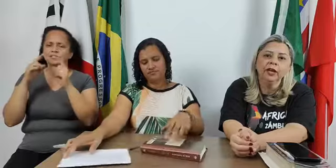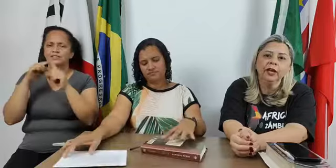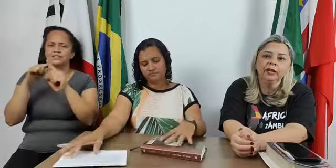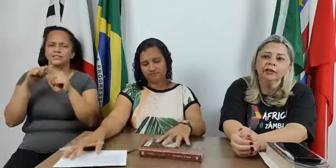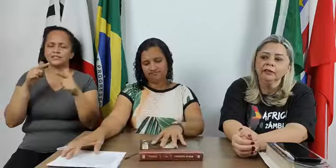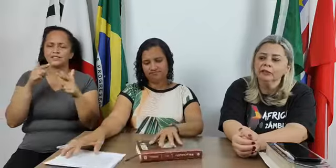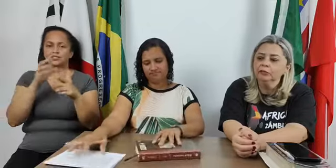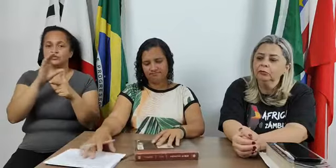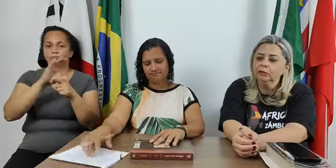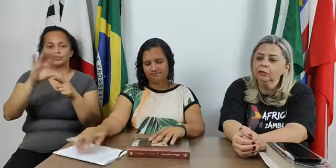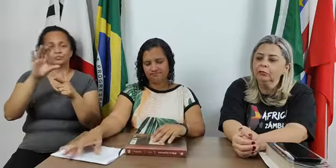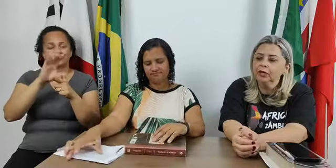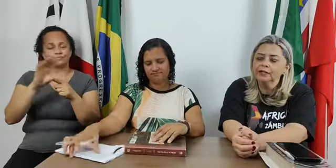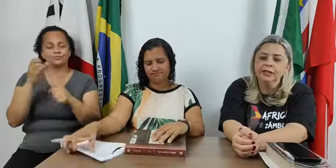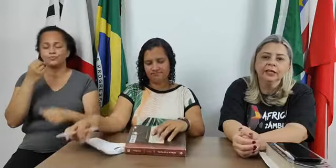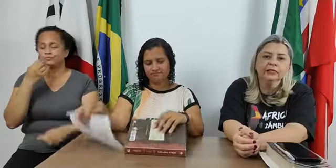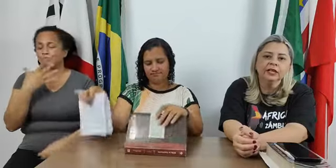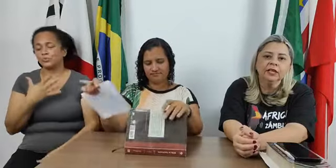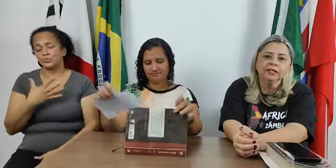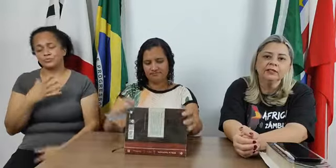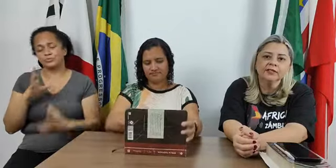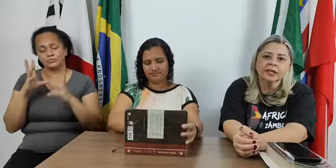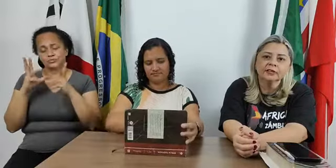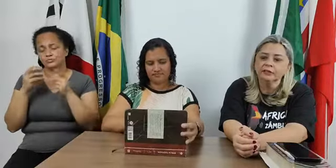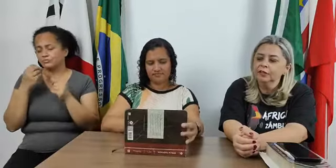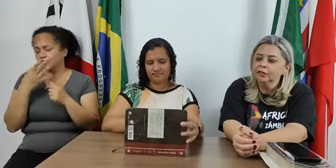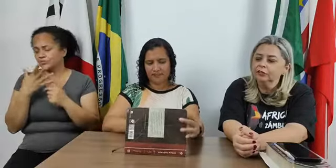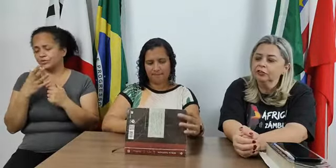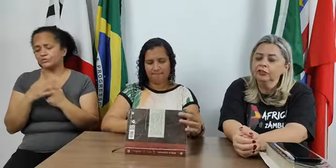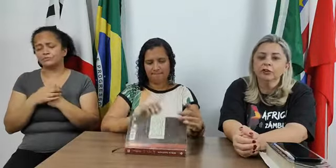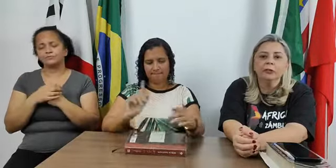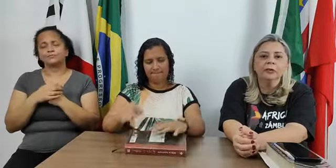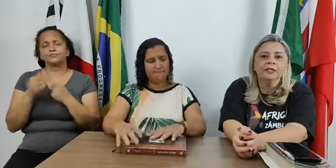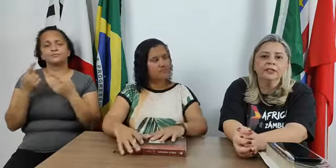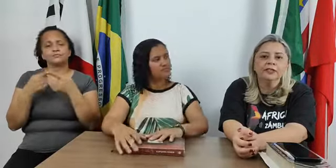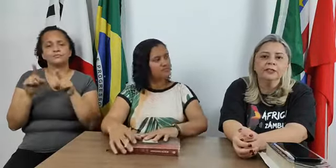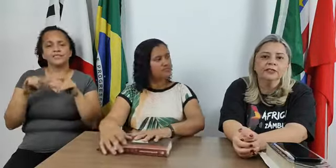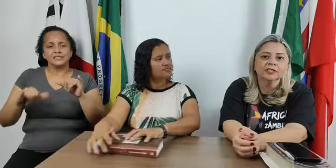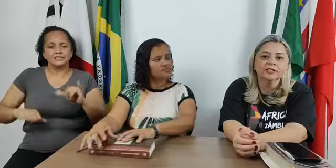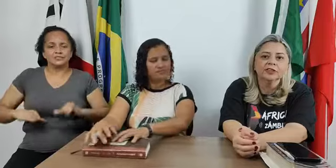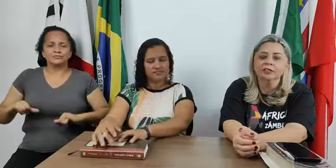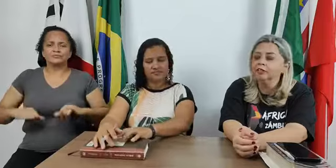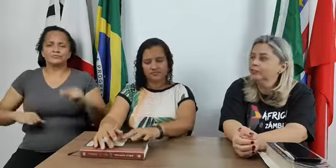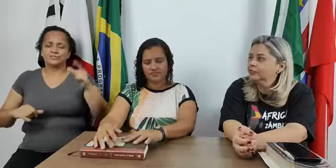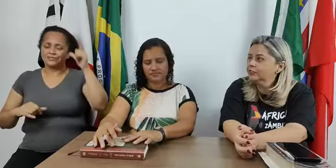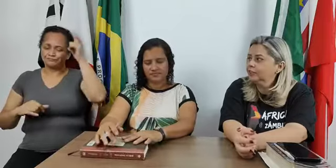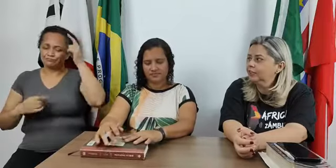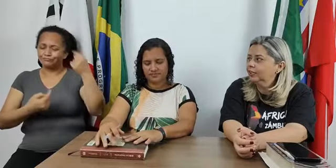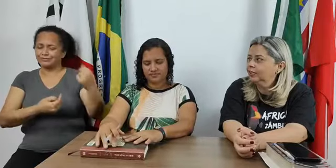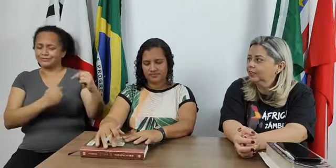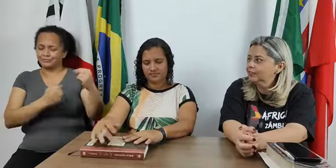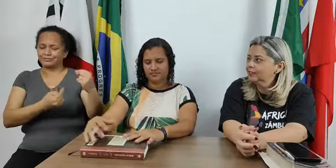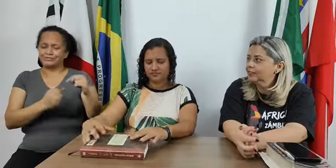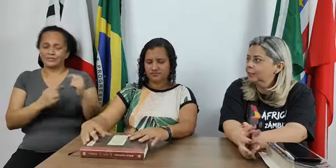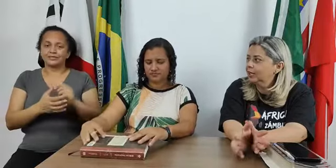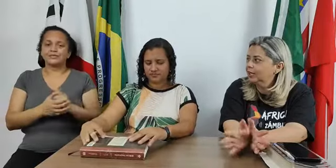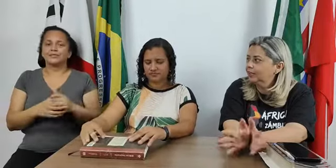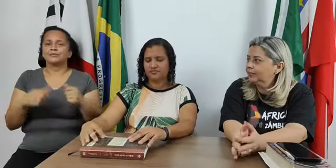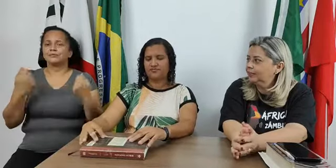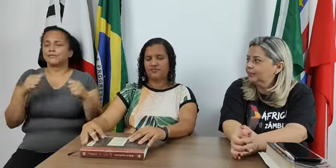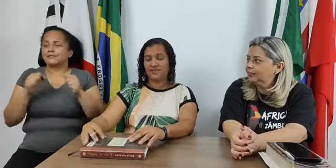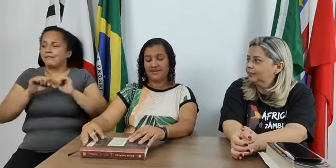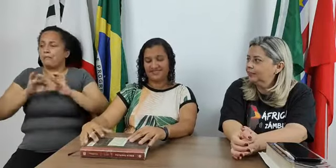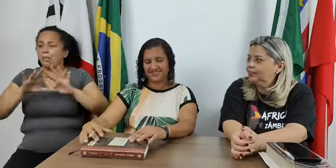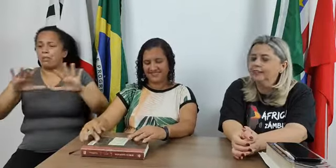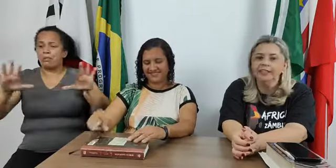bom, né? Tão bom, mas aí o que eles fizeram? Sofreram uma perseguição e tiveram que fazer o quê? Se espalhar,